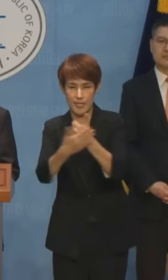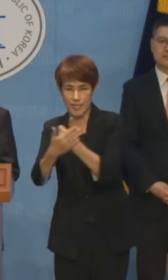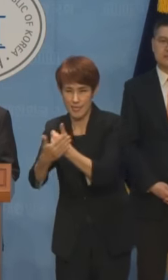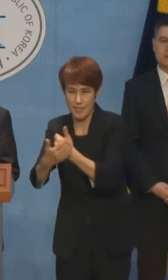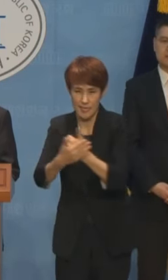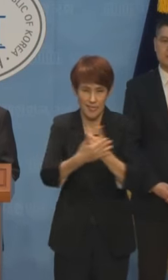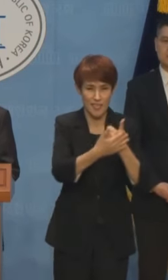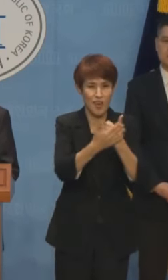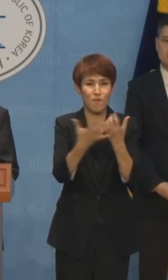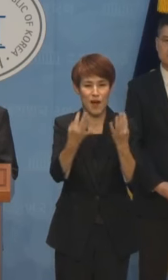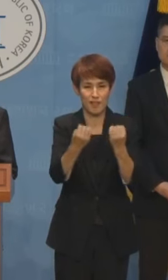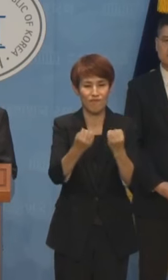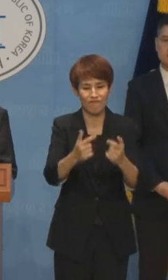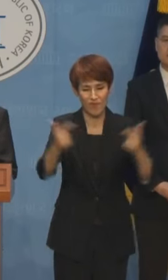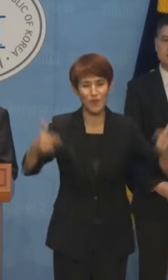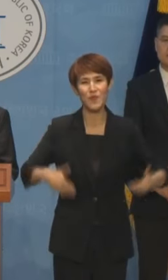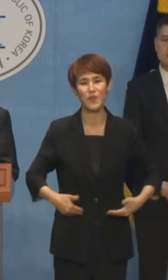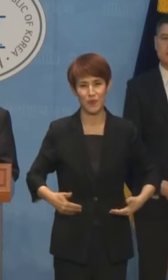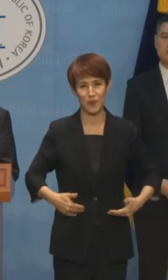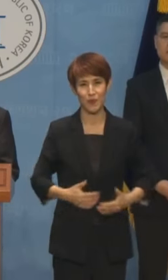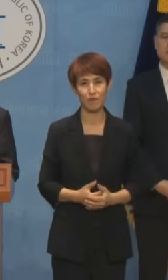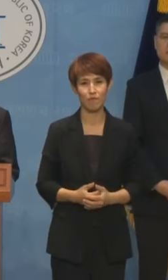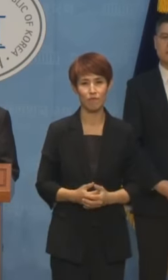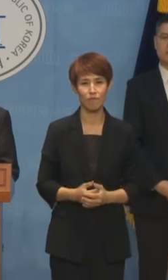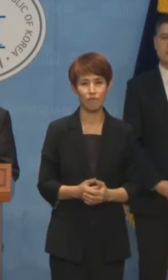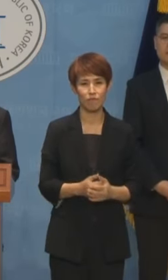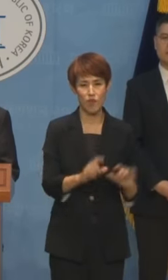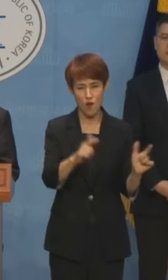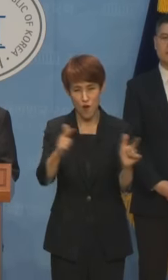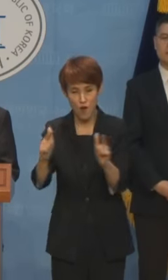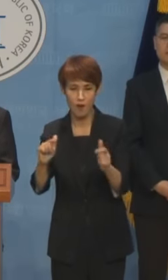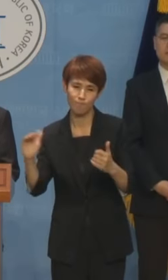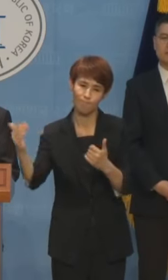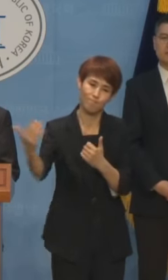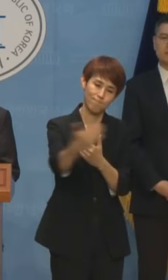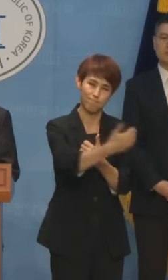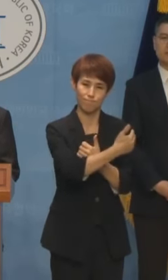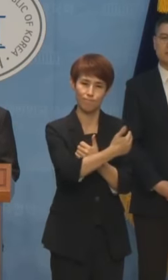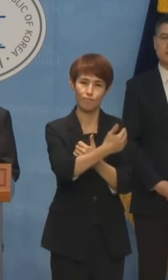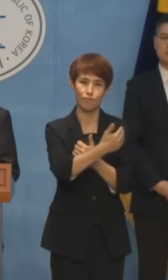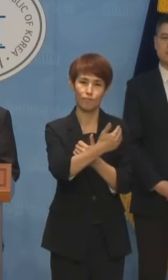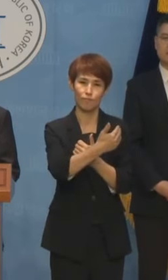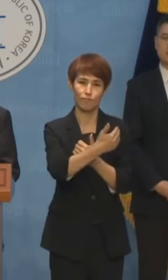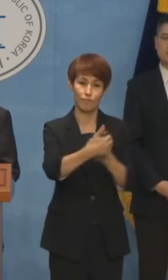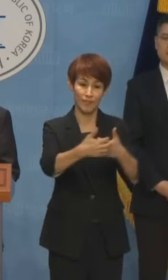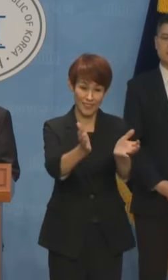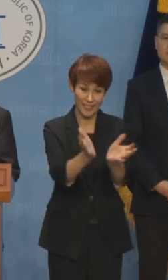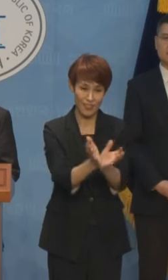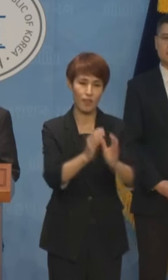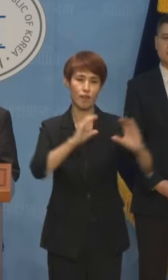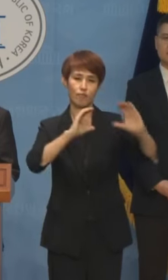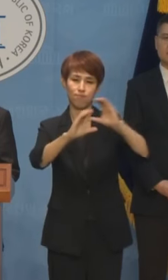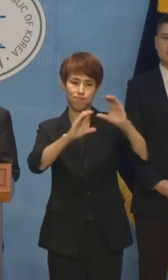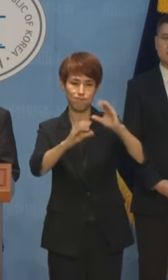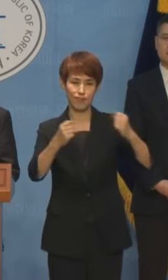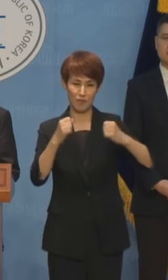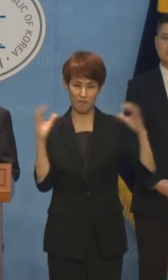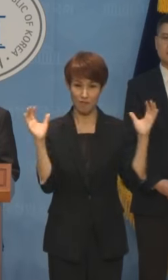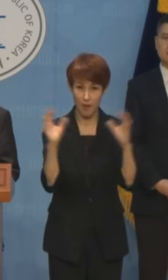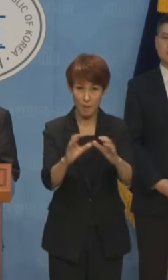끌어모아야 합니다. 다양한 세력을 포용하고 구성원들 간 소통과 화합을